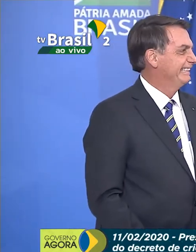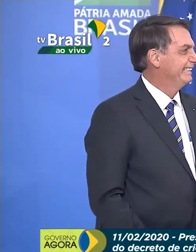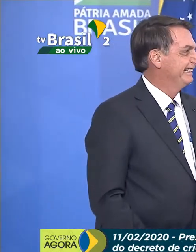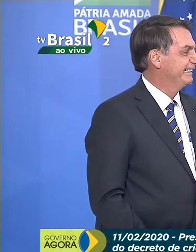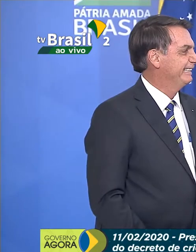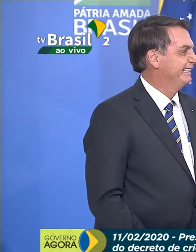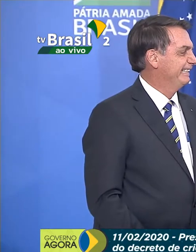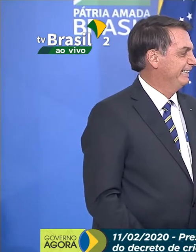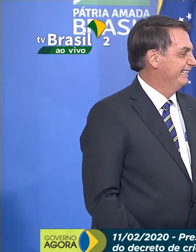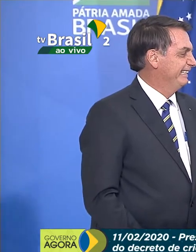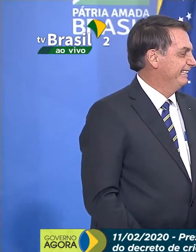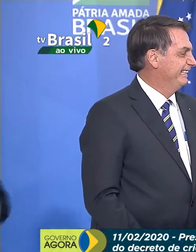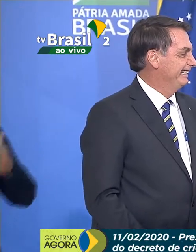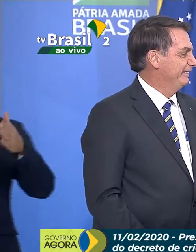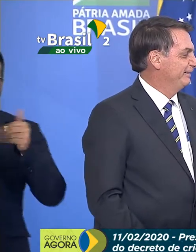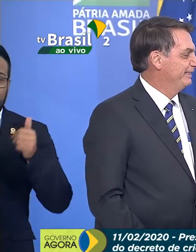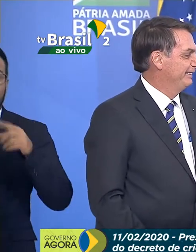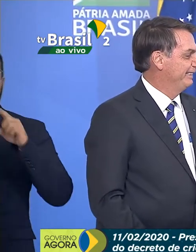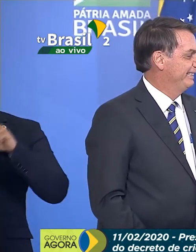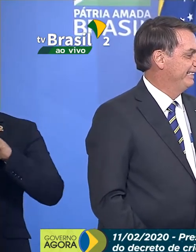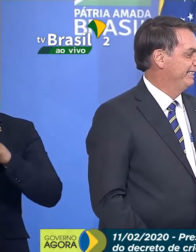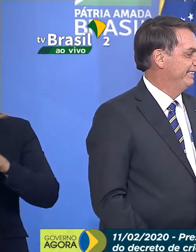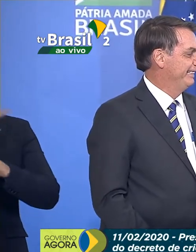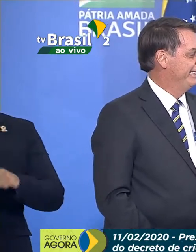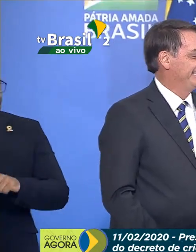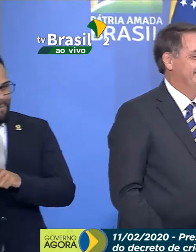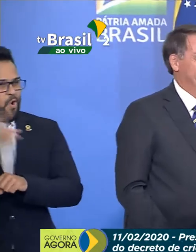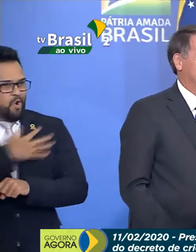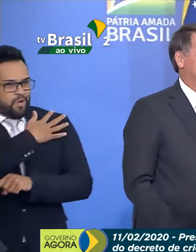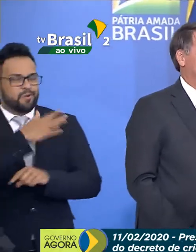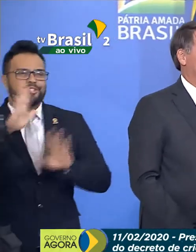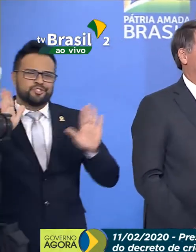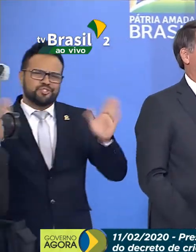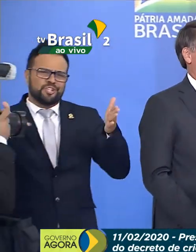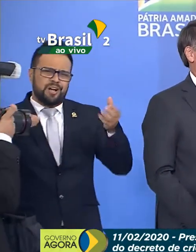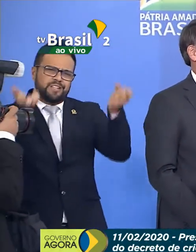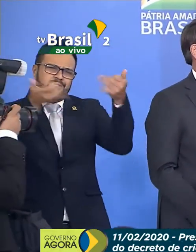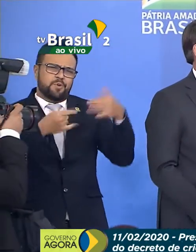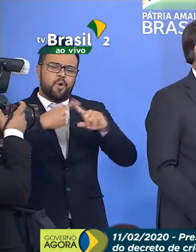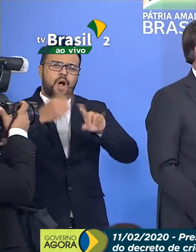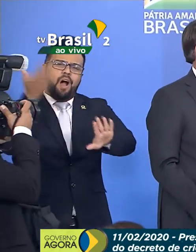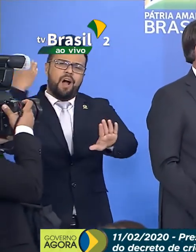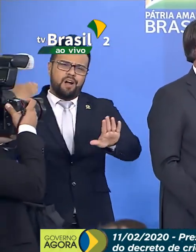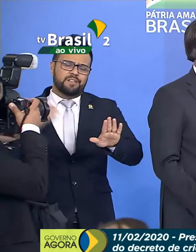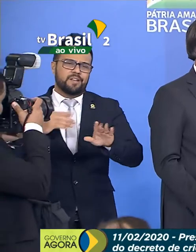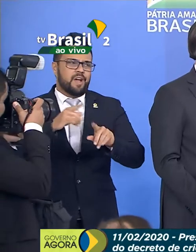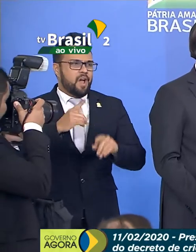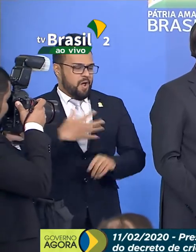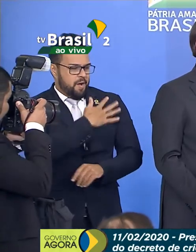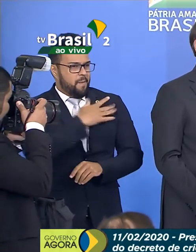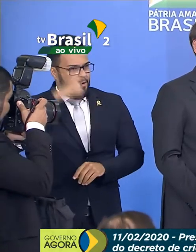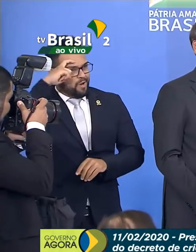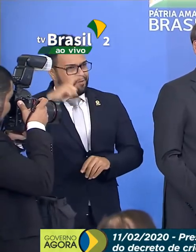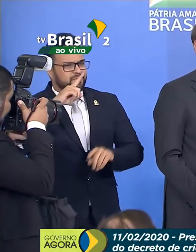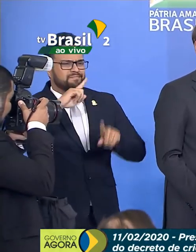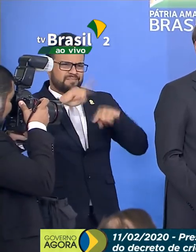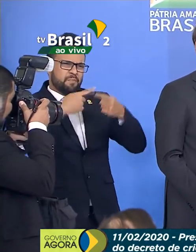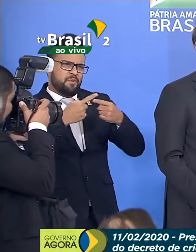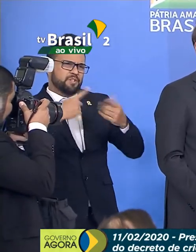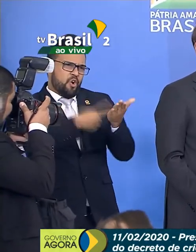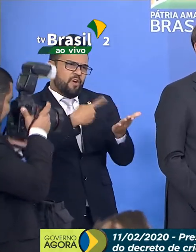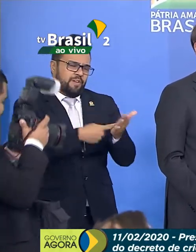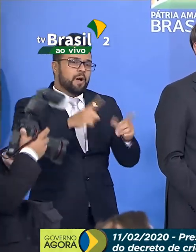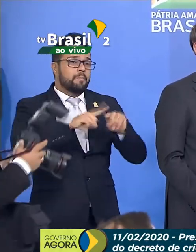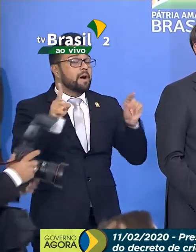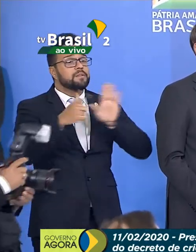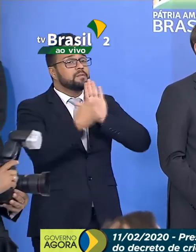valeu a antiguidade aqui, o Mourão já disse que o presidente foi bicho dele, Mourão foi meu cadete, então aqui a gente se acerta. Mas